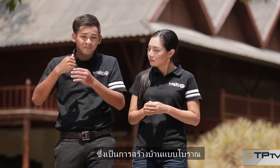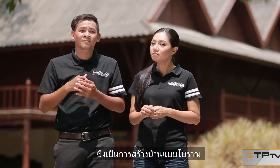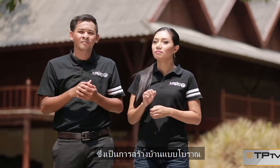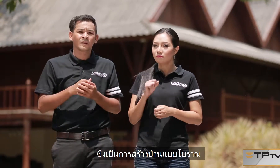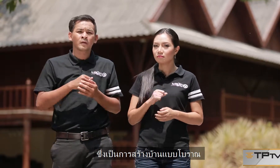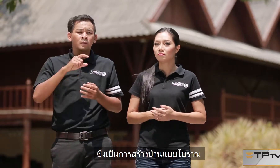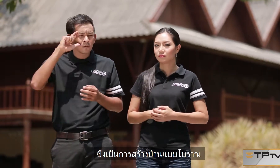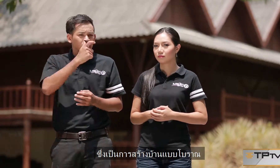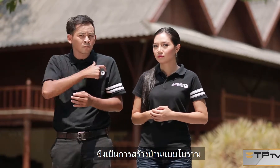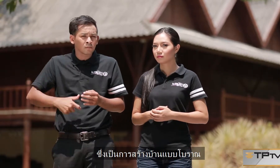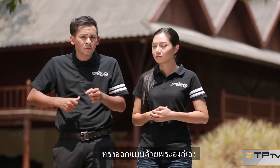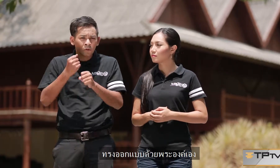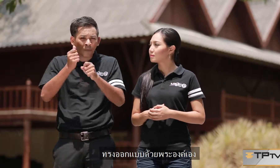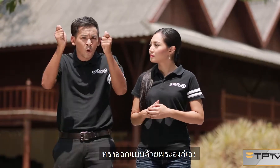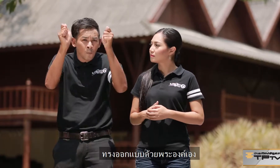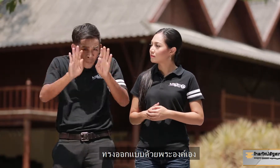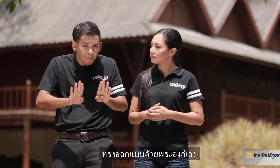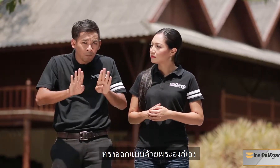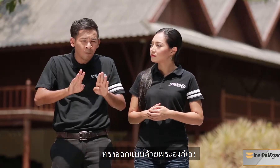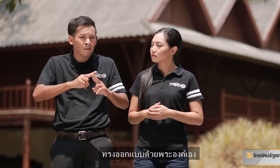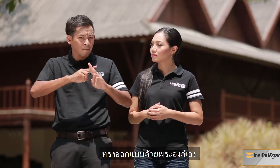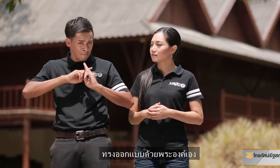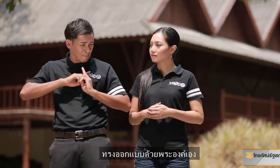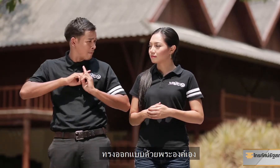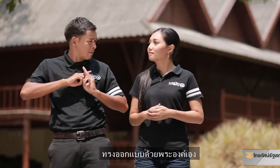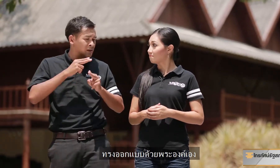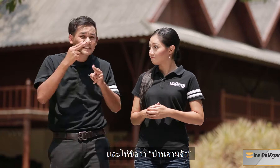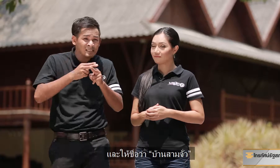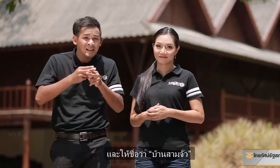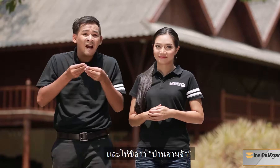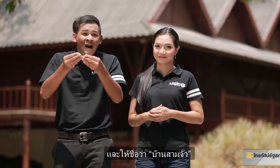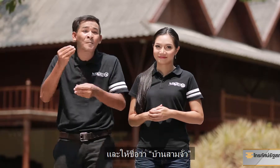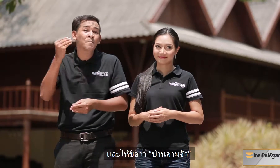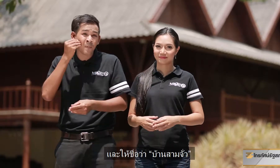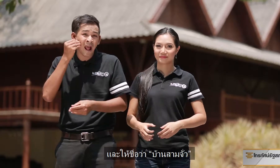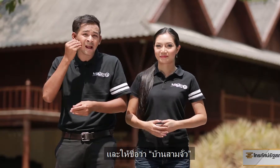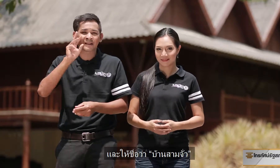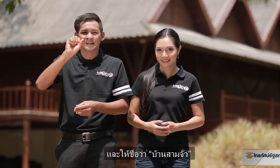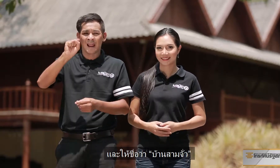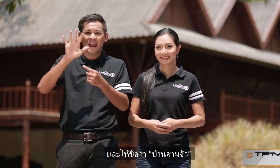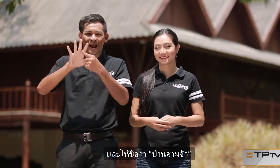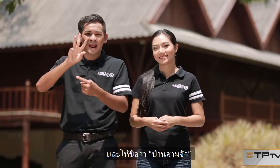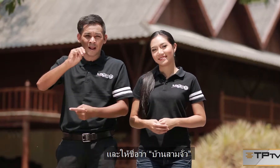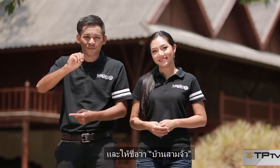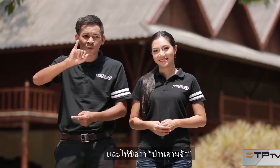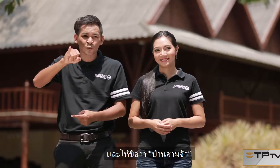ณทรงออกแบบด้วยพระองค์เองและให้ชื่อว่าบ้านสามจั่ว